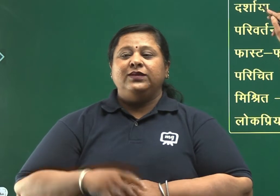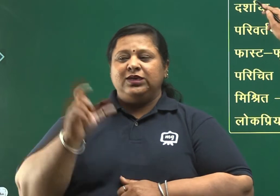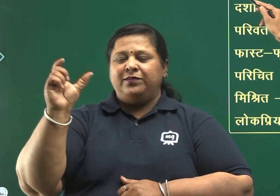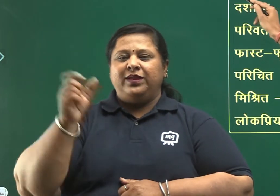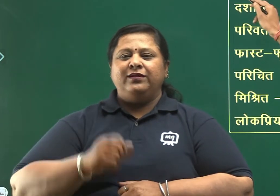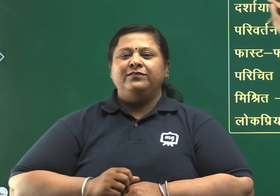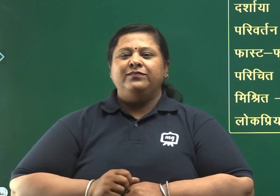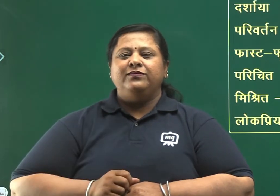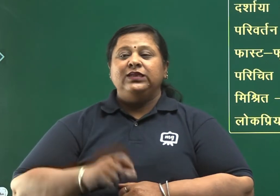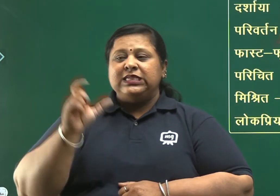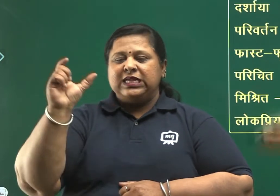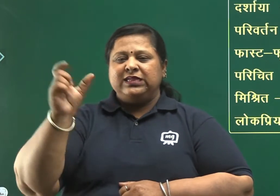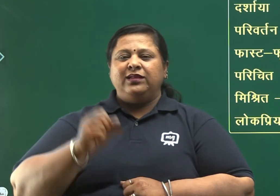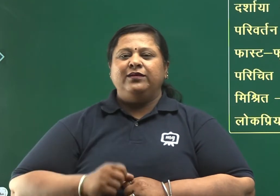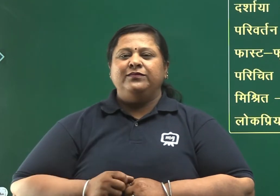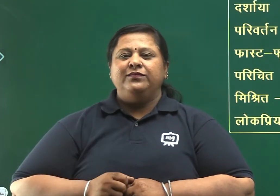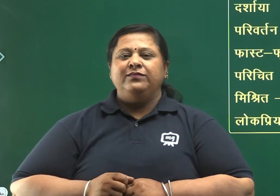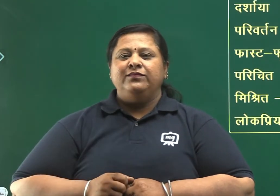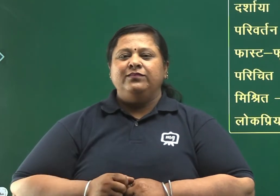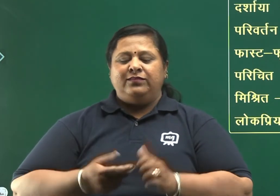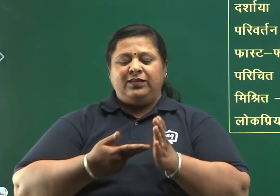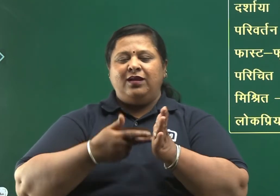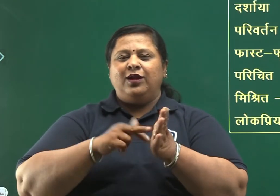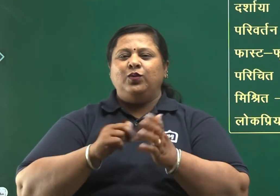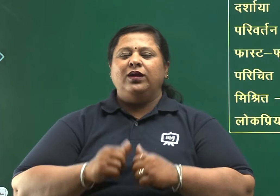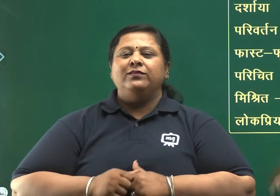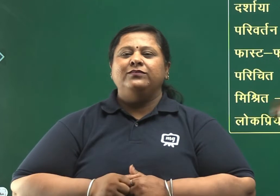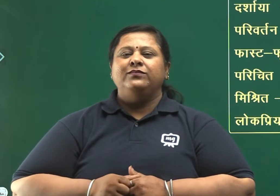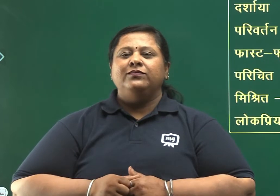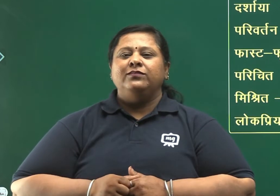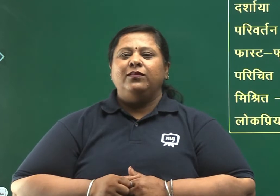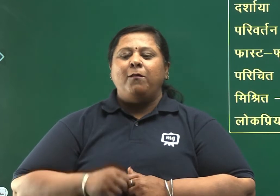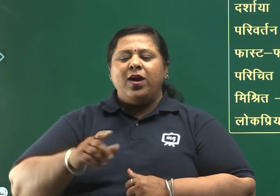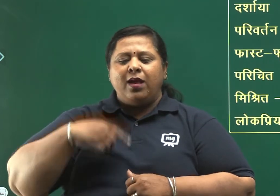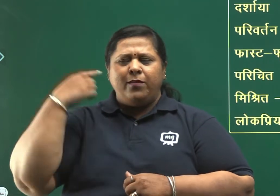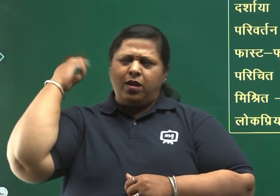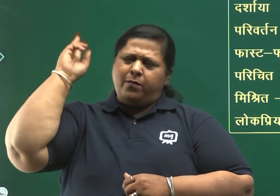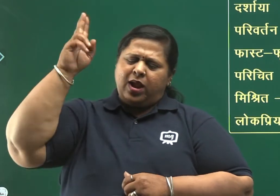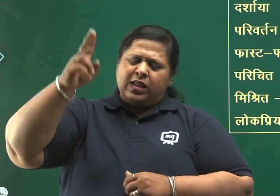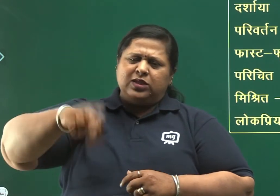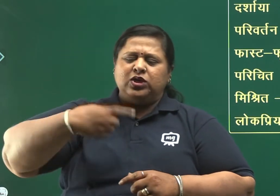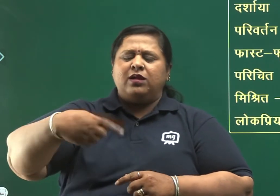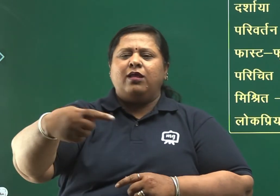शब्द है संस्कृति, अर्थ होगा परंपरा।